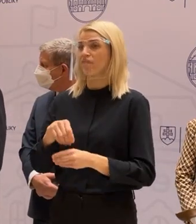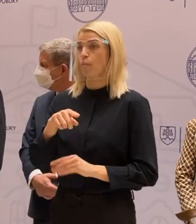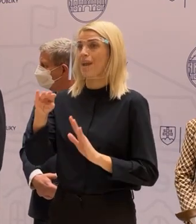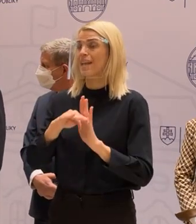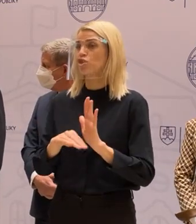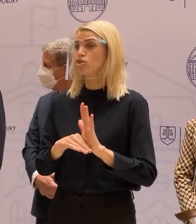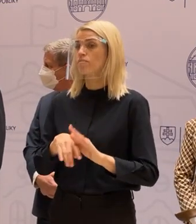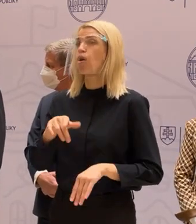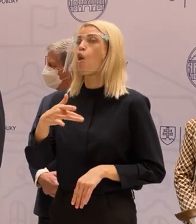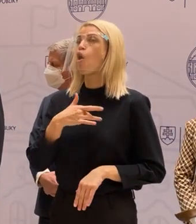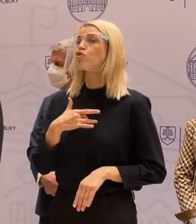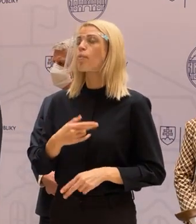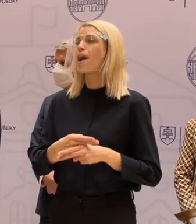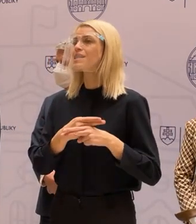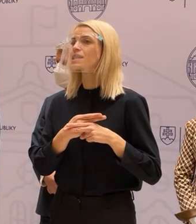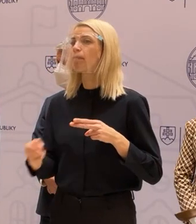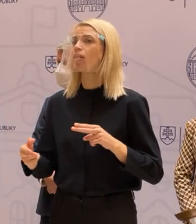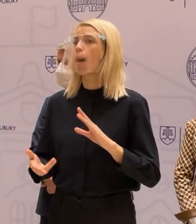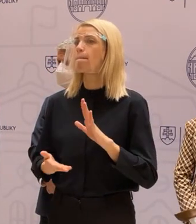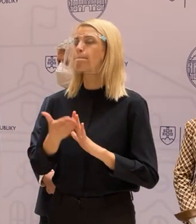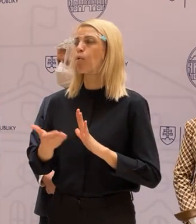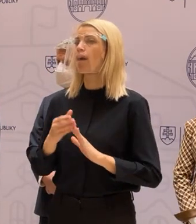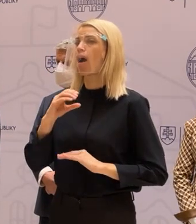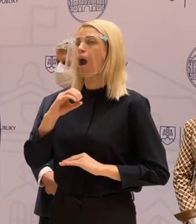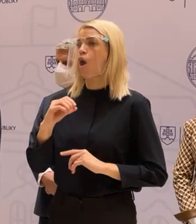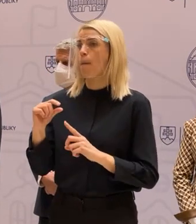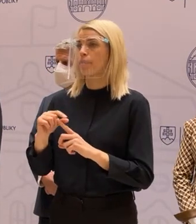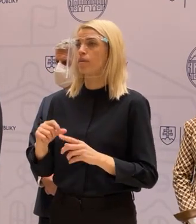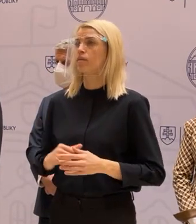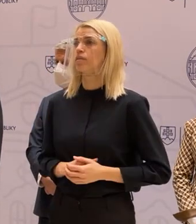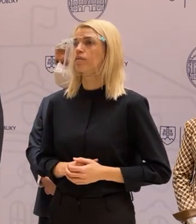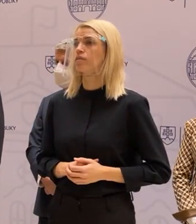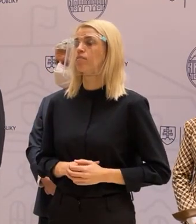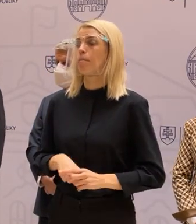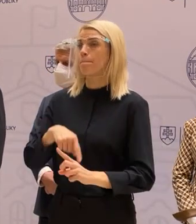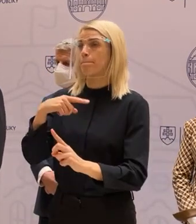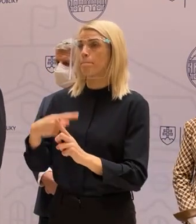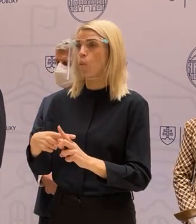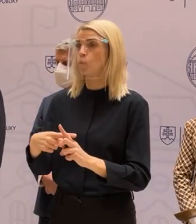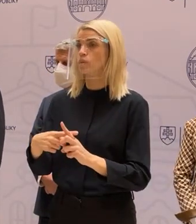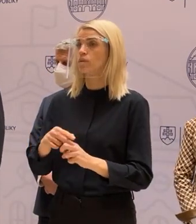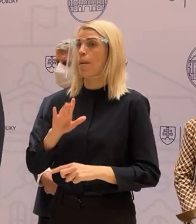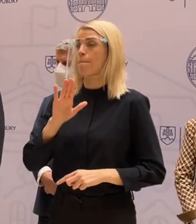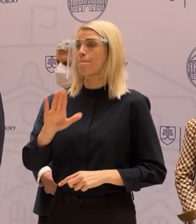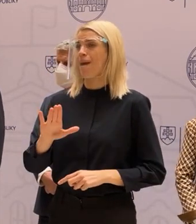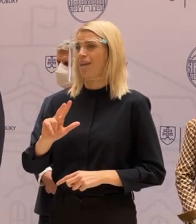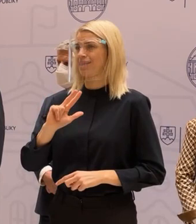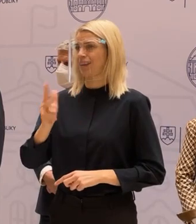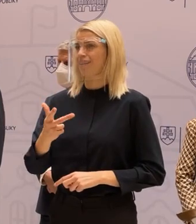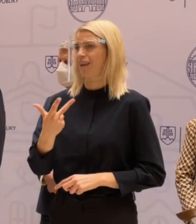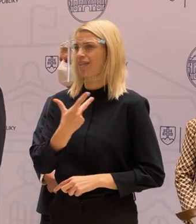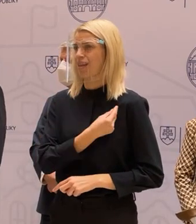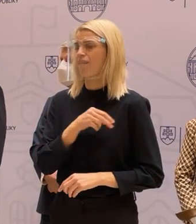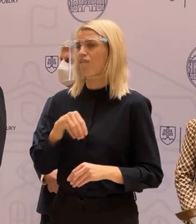režime sú osoby, ktoré spĺňajú podmienky režimu OP a zároveň buď majú booster dávku